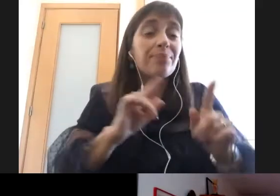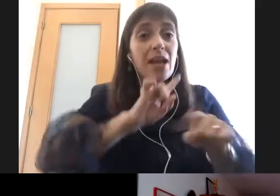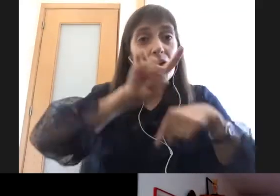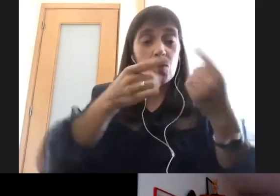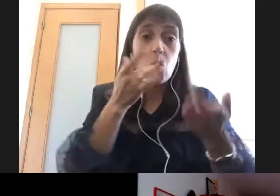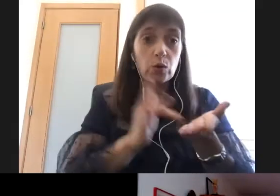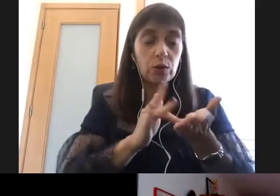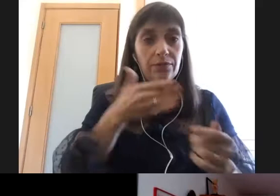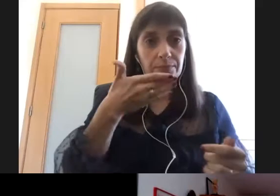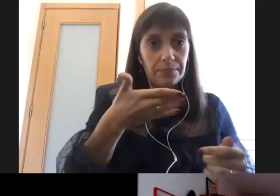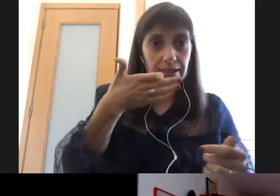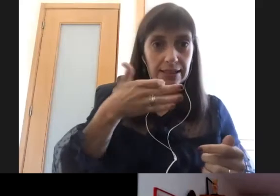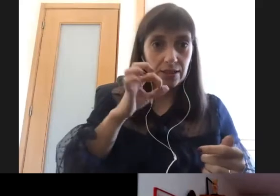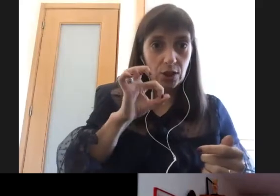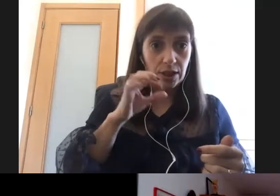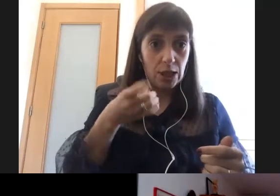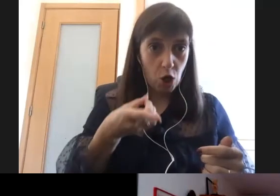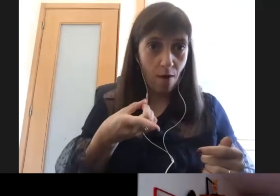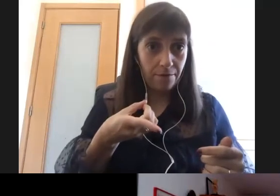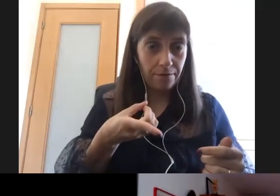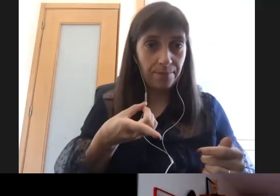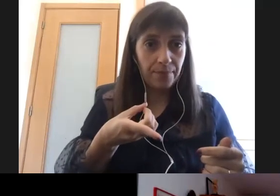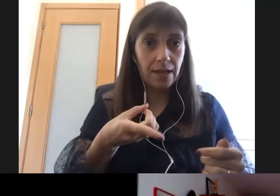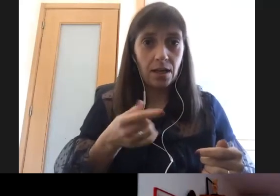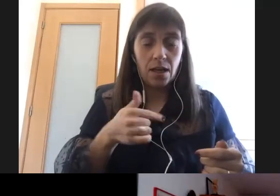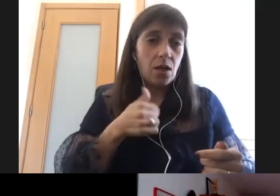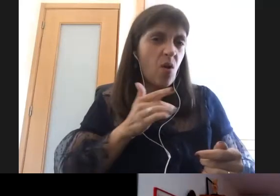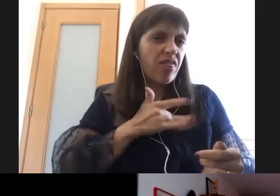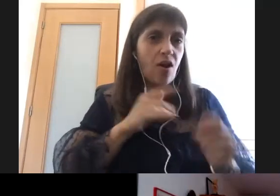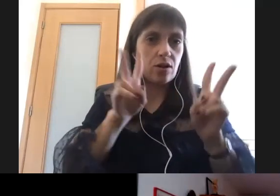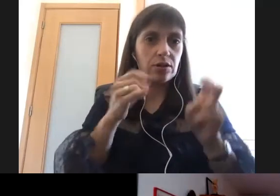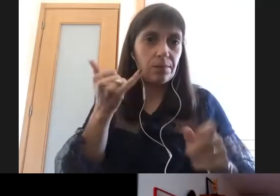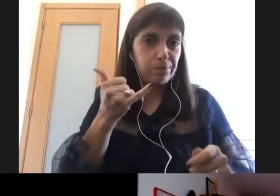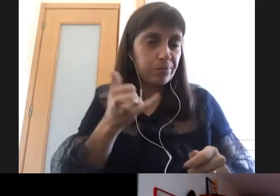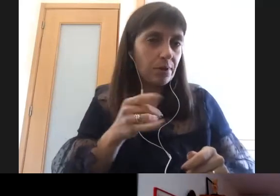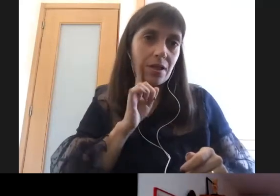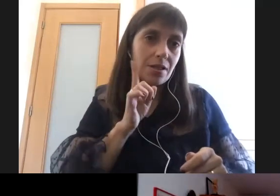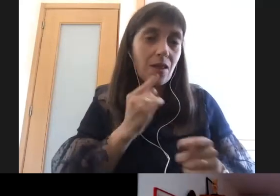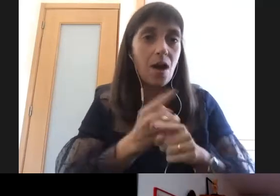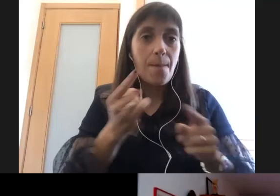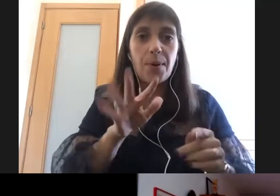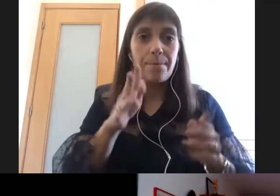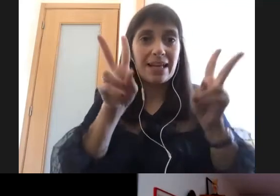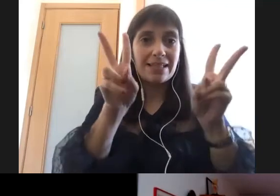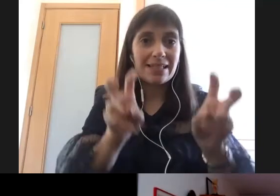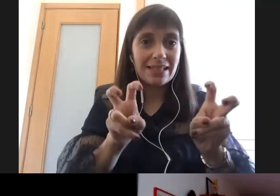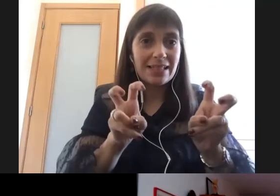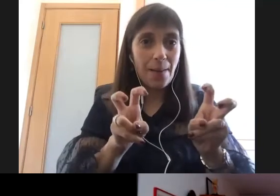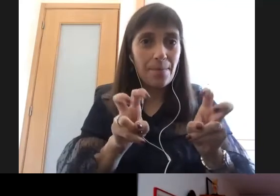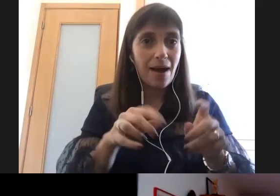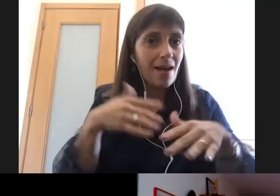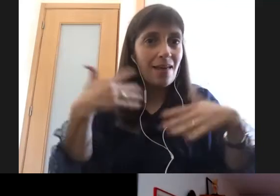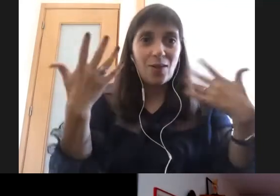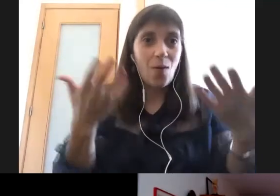1789, que é... Adoro o subtítulo, parece um tema de um samba-herredo de uma